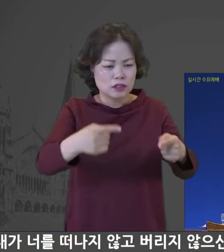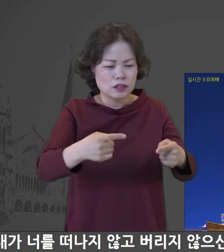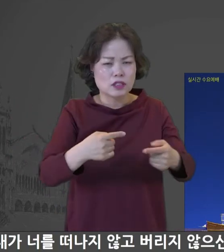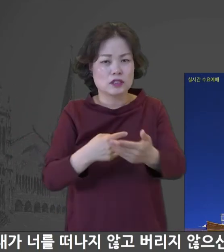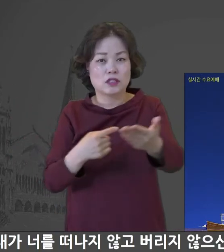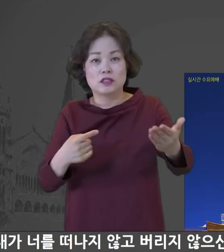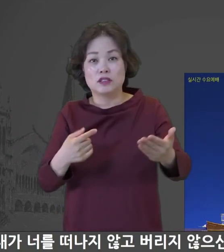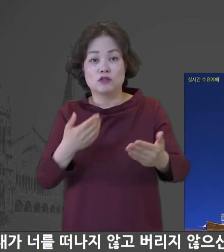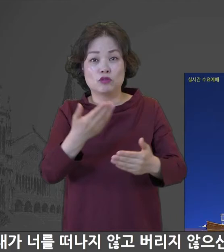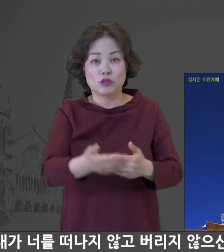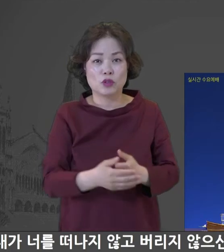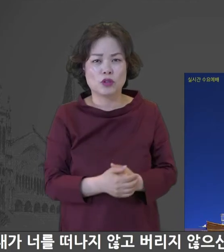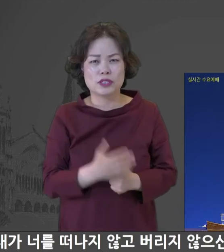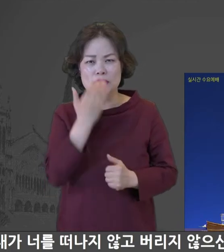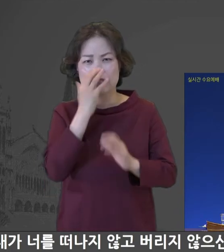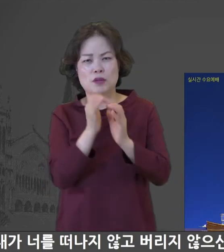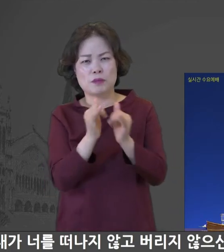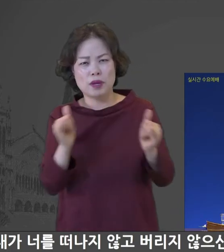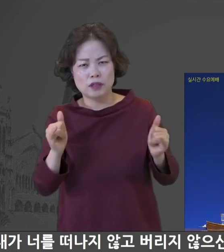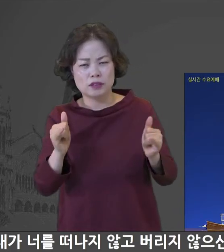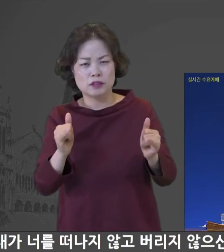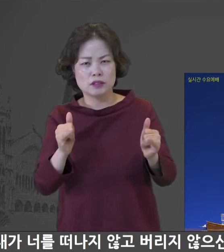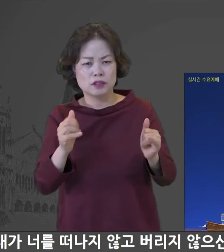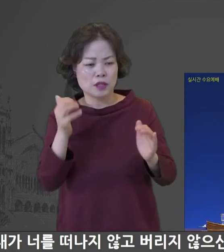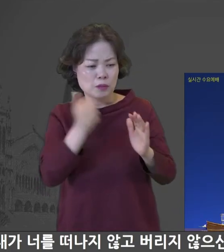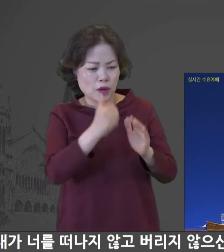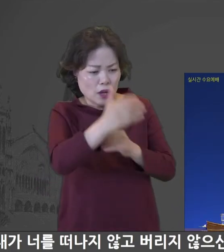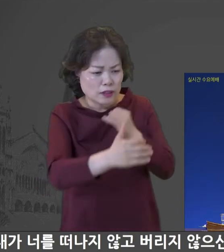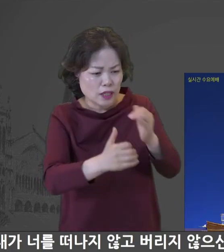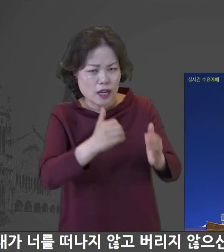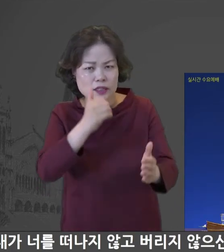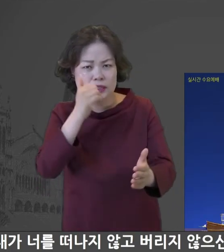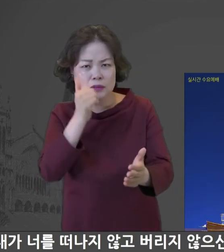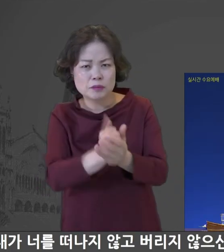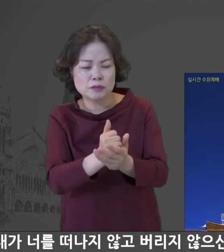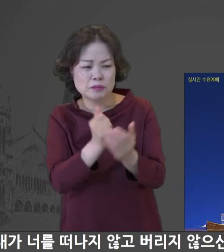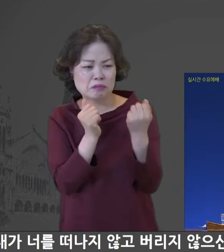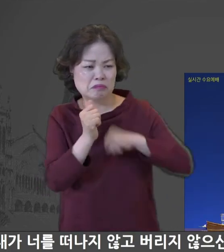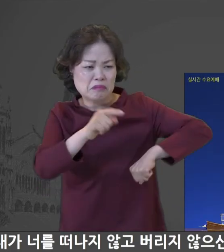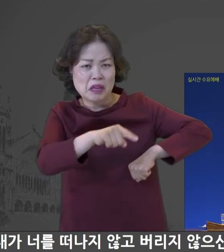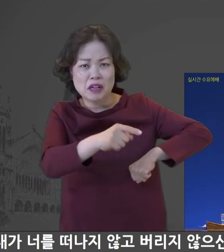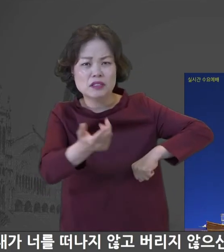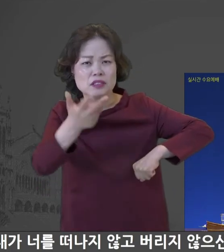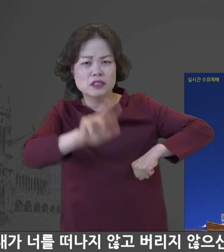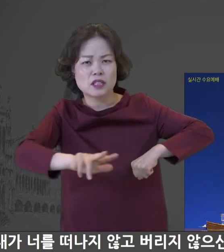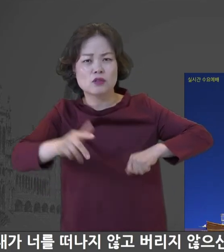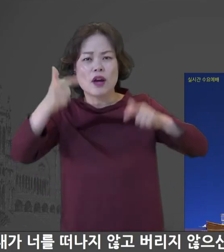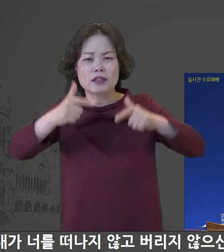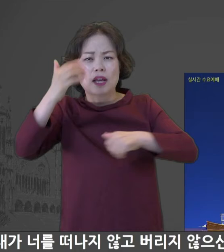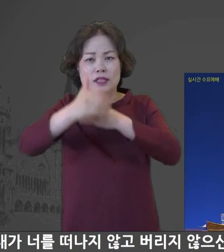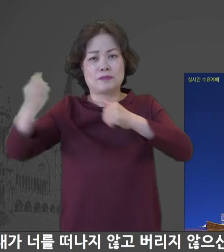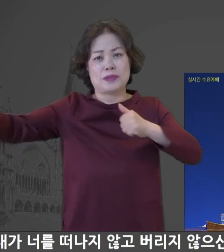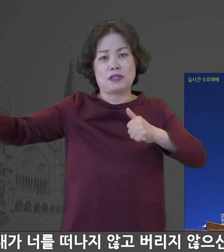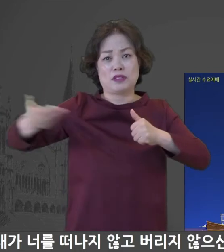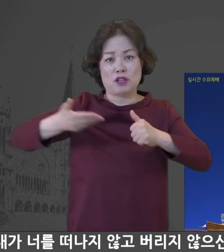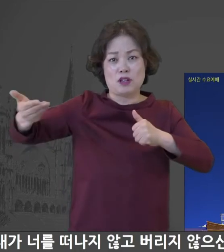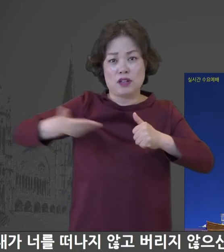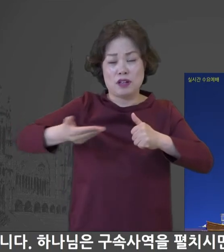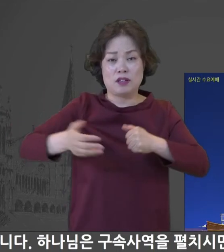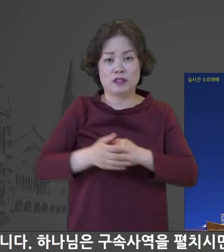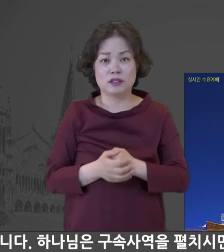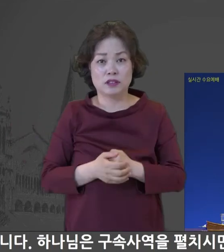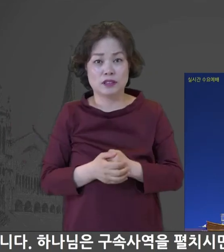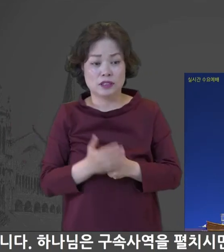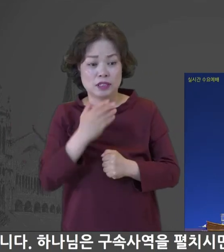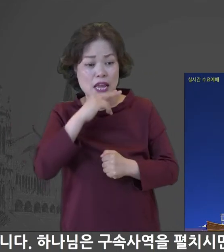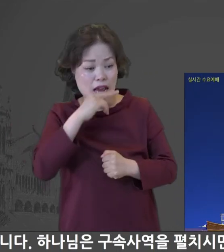항상 주셨고, 이스라엘 백성들이 패역하여 하나님을 저버렸을 때에도 하나님은 항상 주셨습니다. 이사야 선지자에게 이렇게